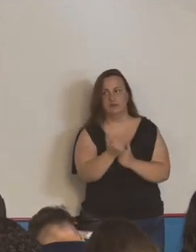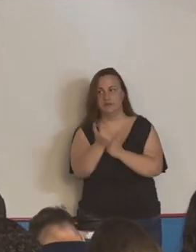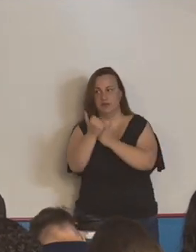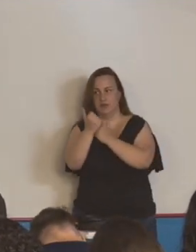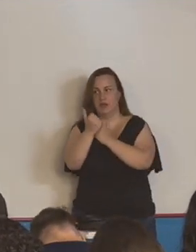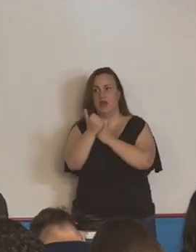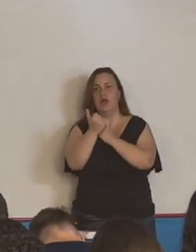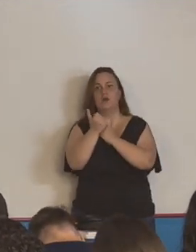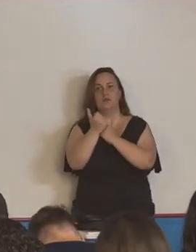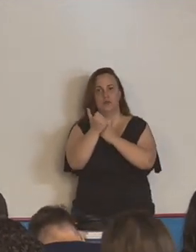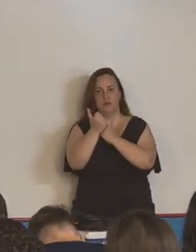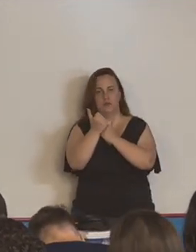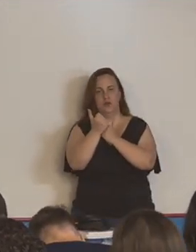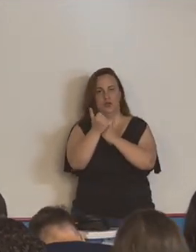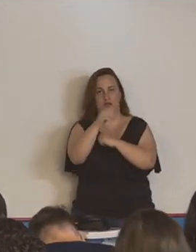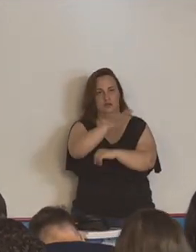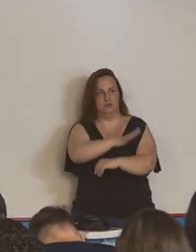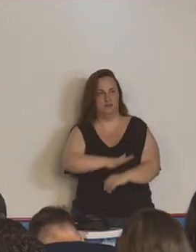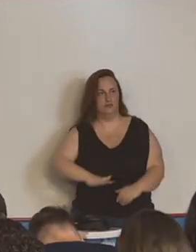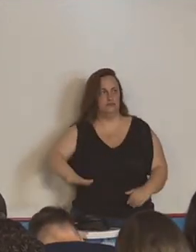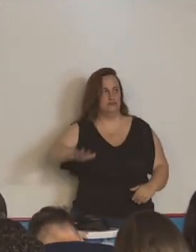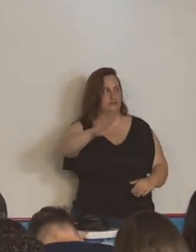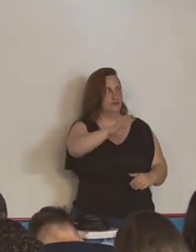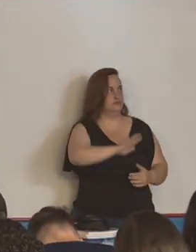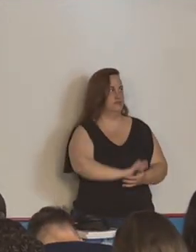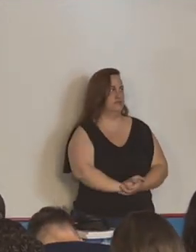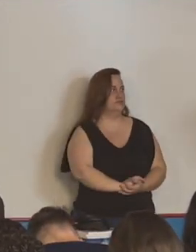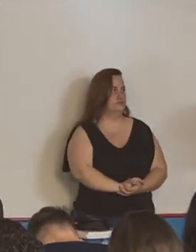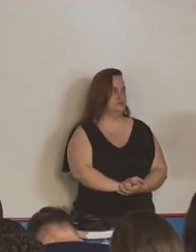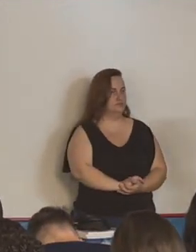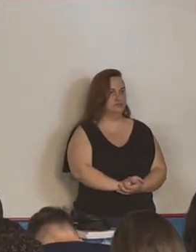apoiando, né, e estruturando todo esse sistema.